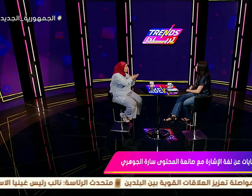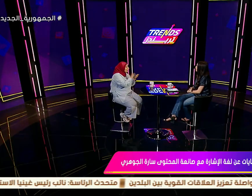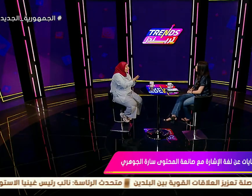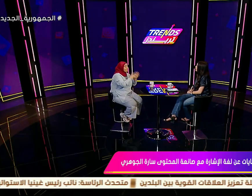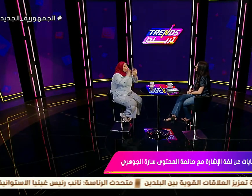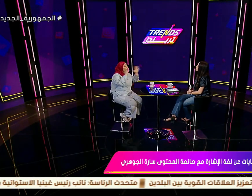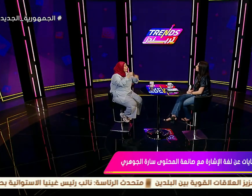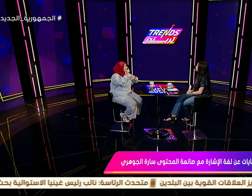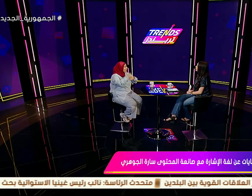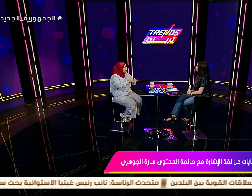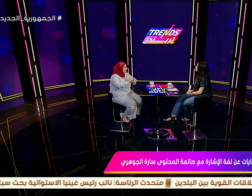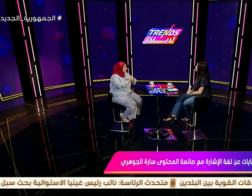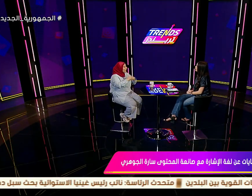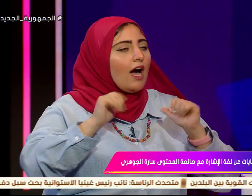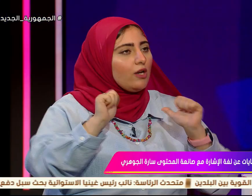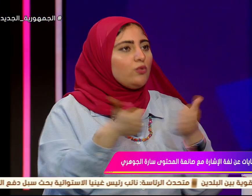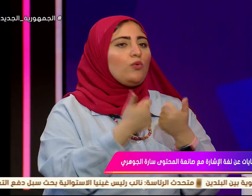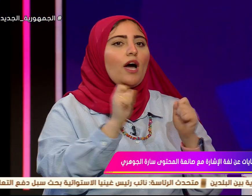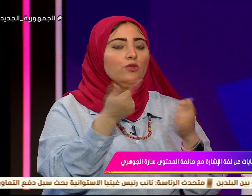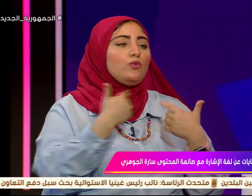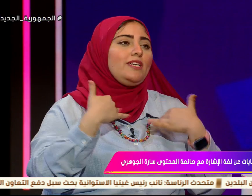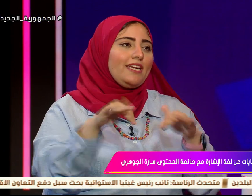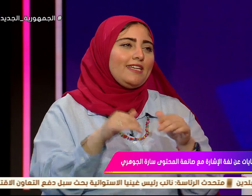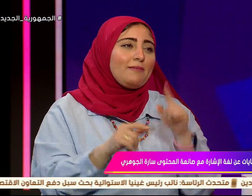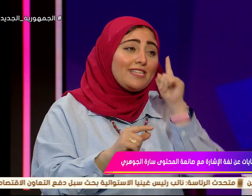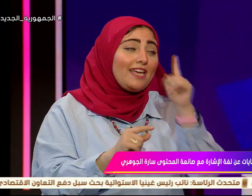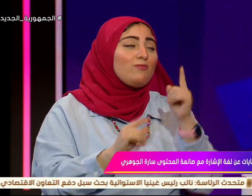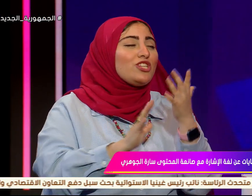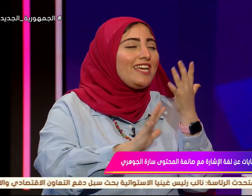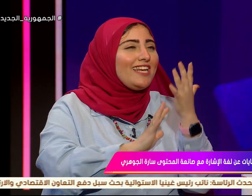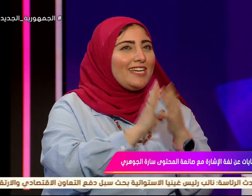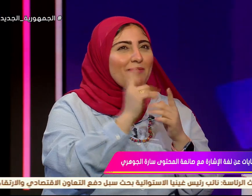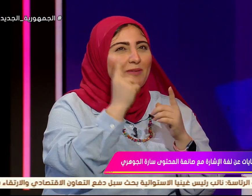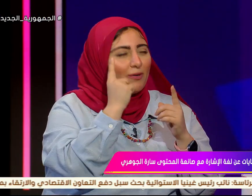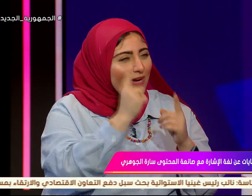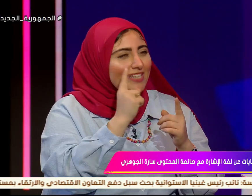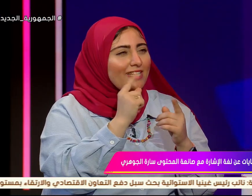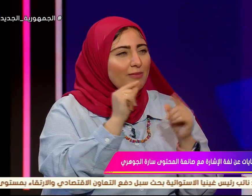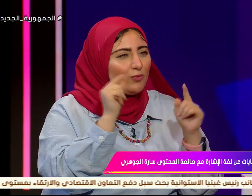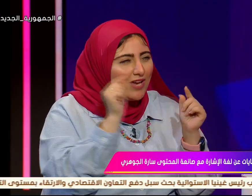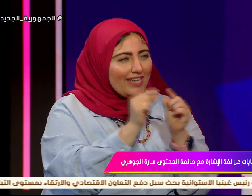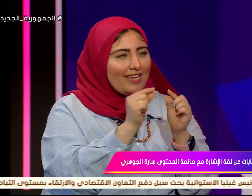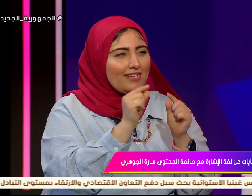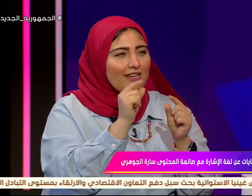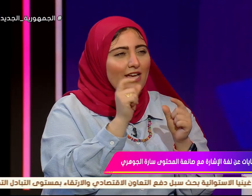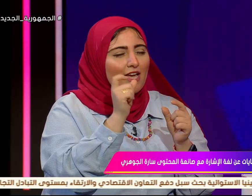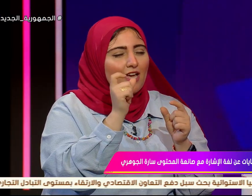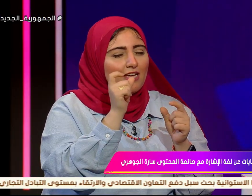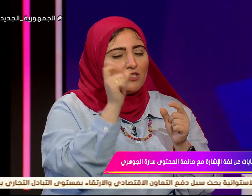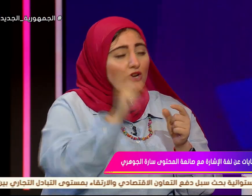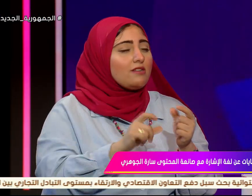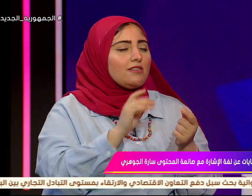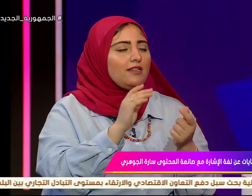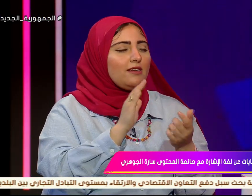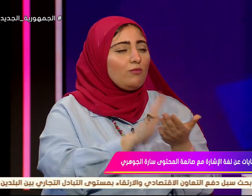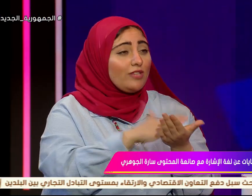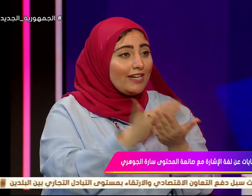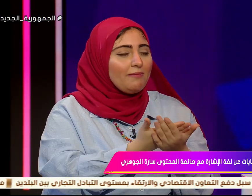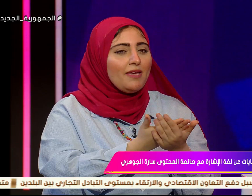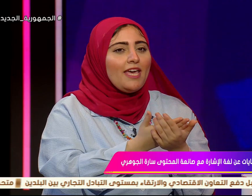مترجم في اي مكان على طول على طول يلاقينا بس هي المشكله اللي هي بتبقى الوحيده اللي بتواجه الشخص المترجم